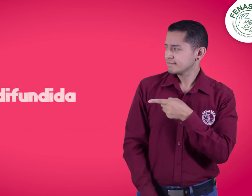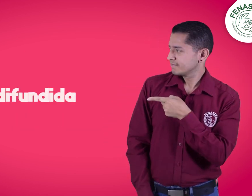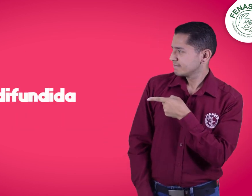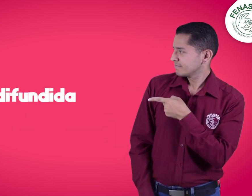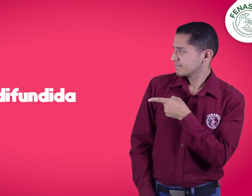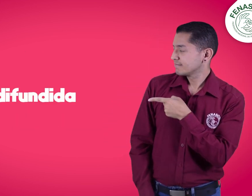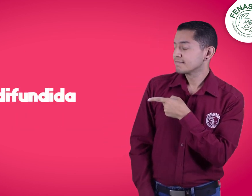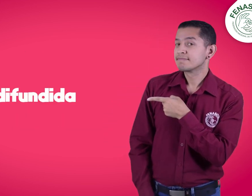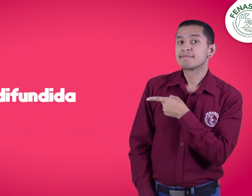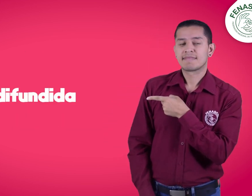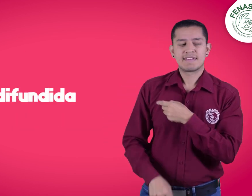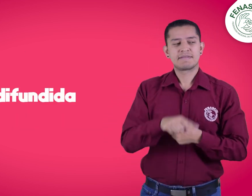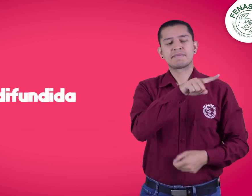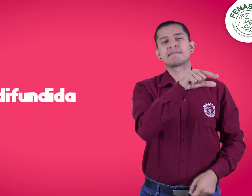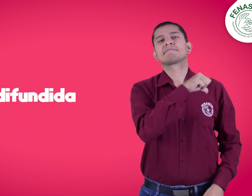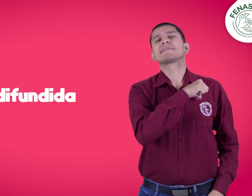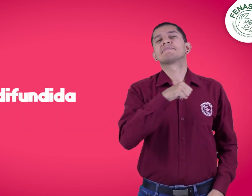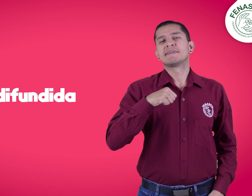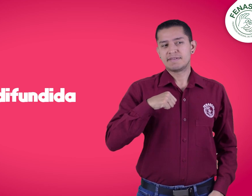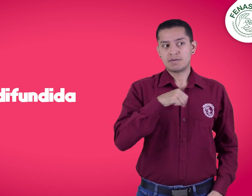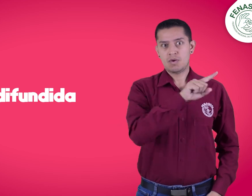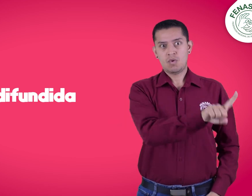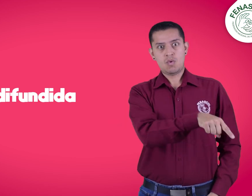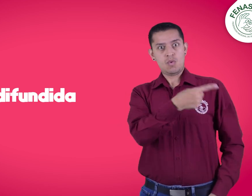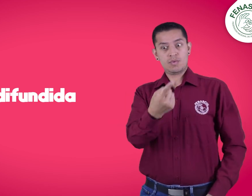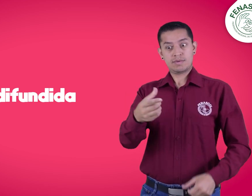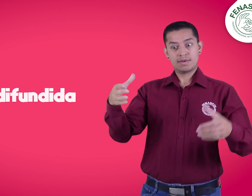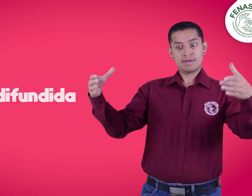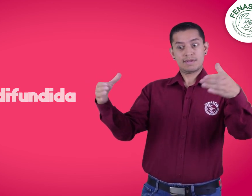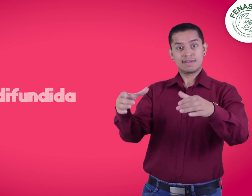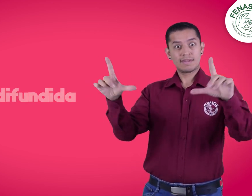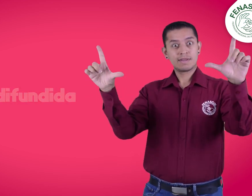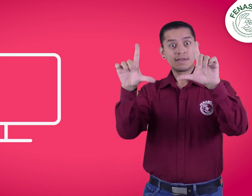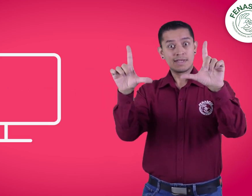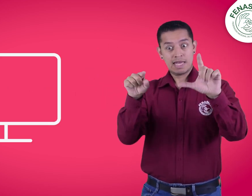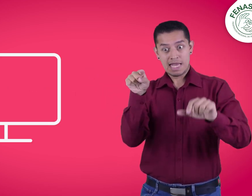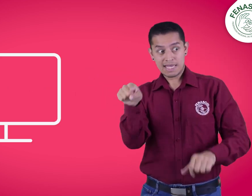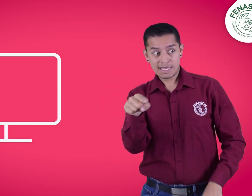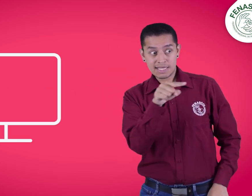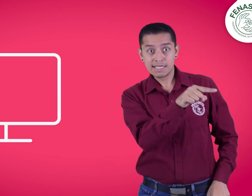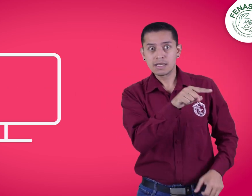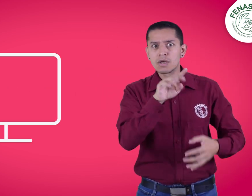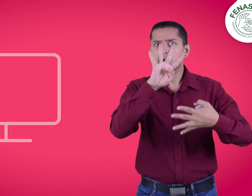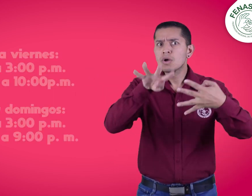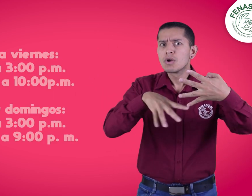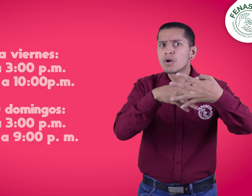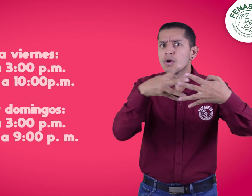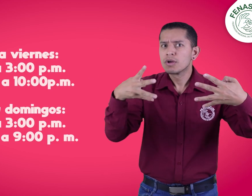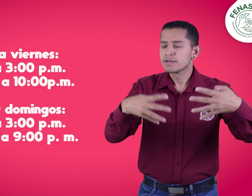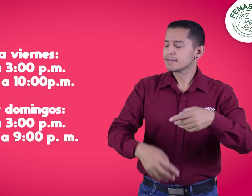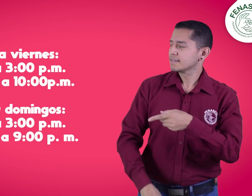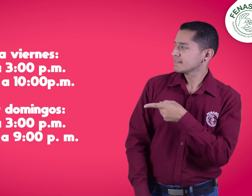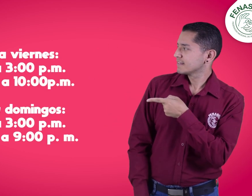abierta nacional privada y concesionarios de los espacios públicos de televisión tendrán el siguiente